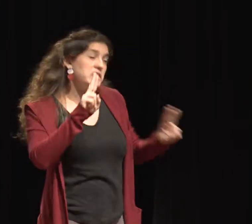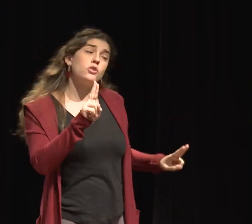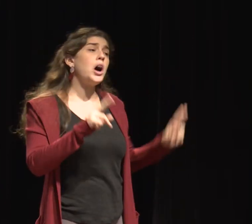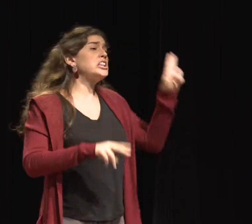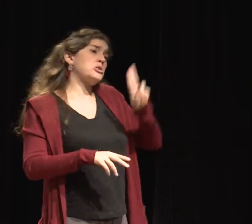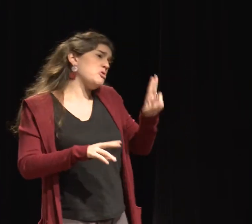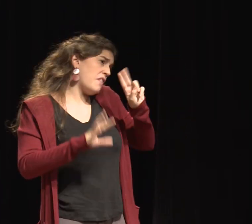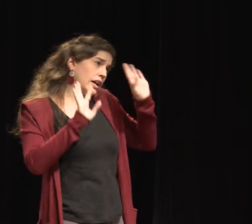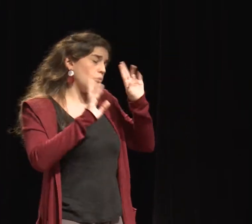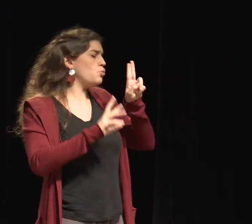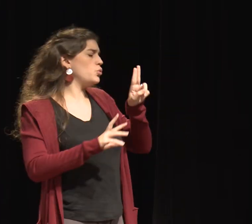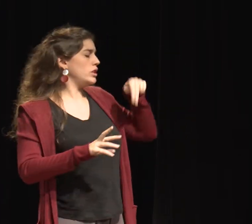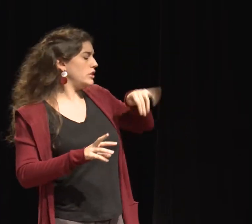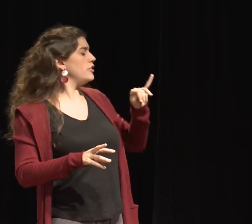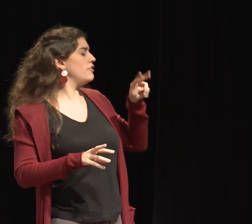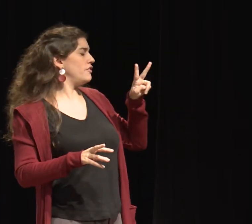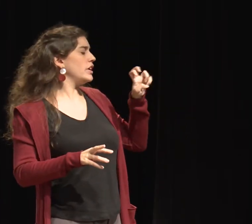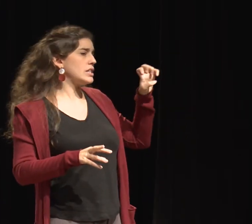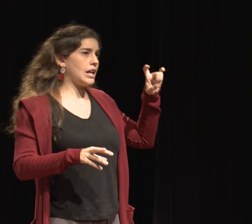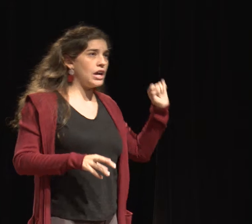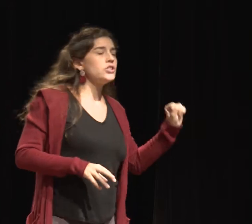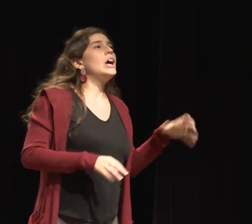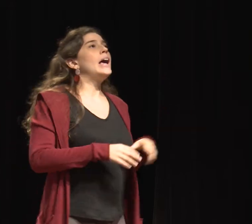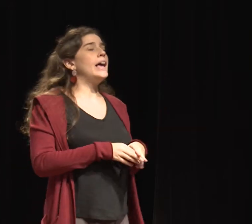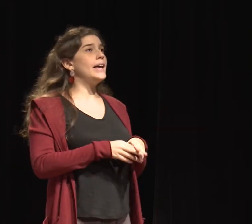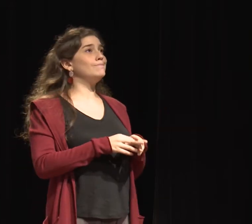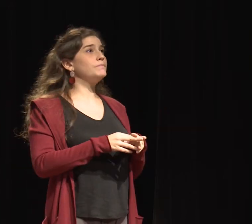E, na realidade, a universidade, a UFRJ,